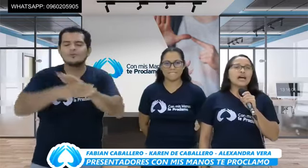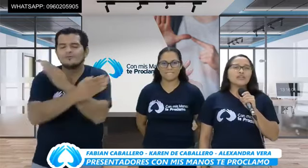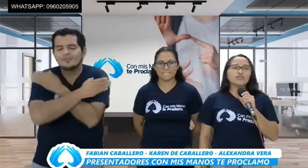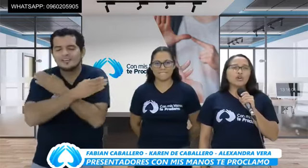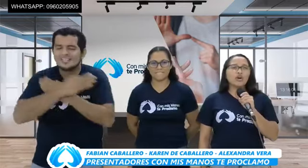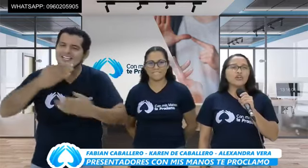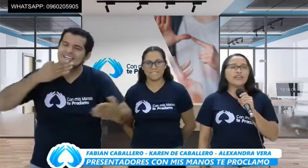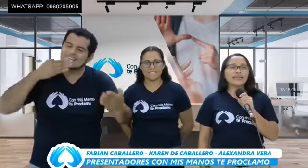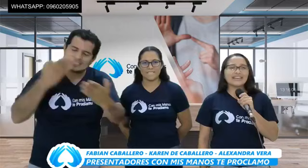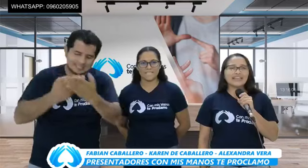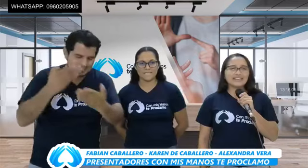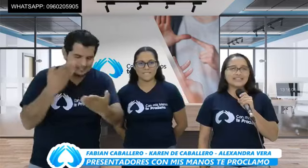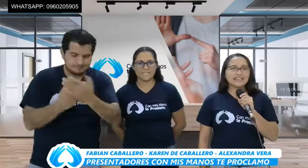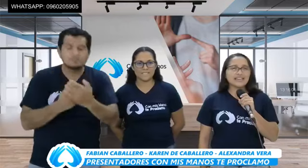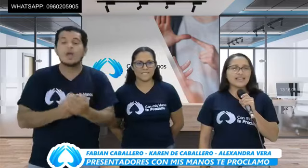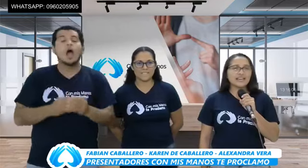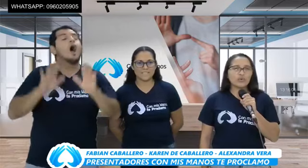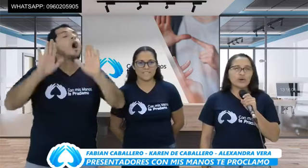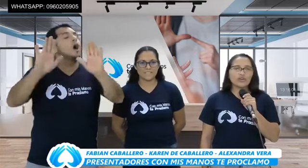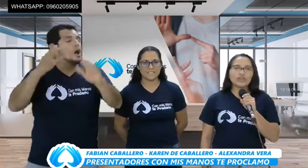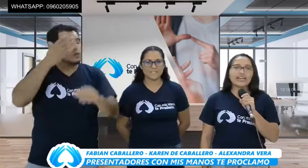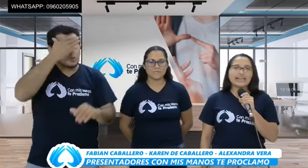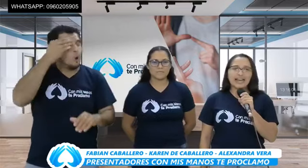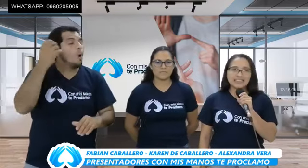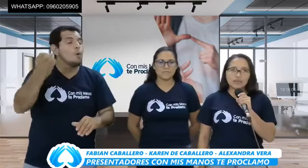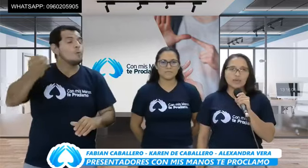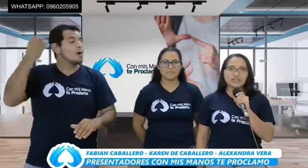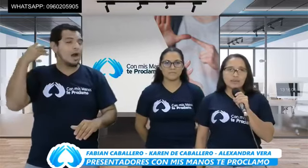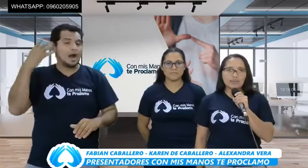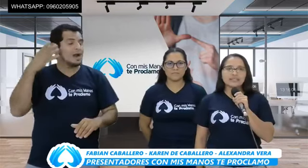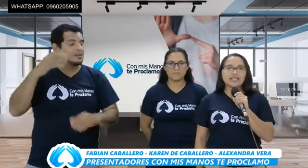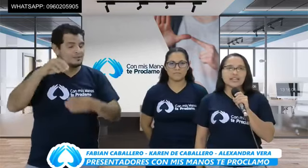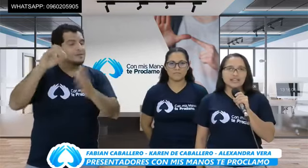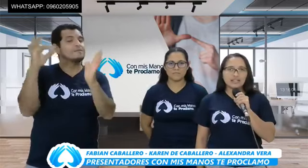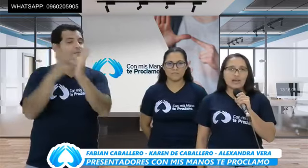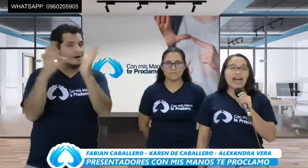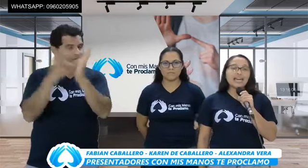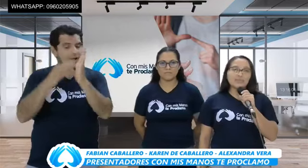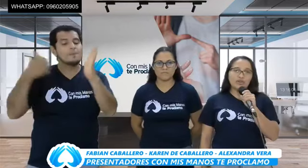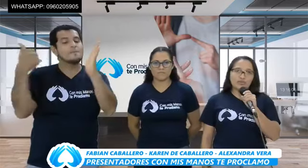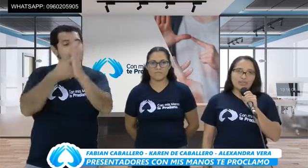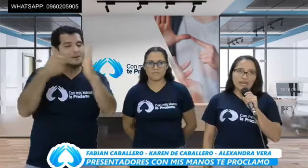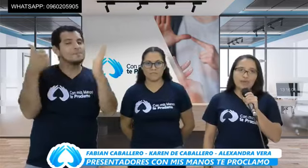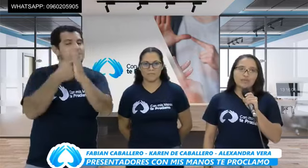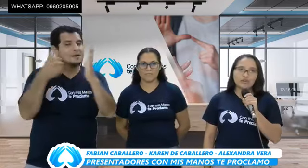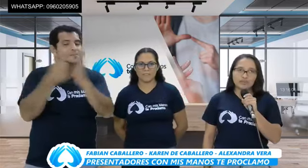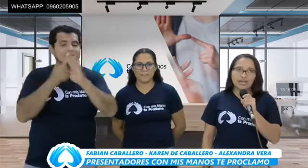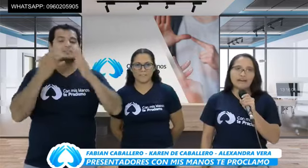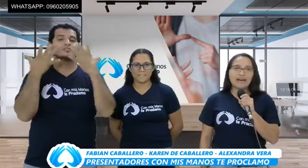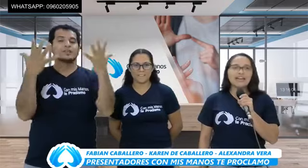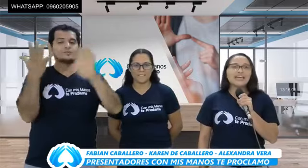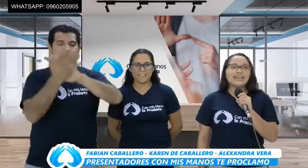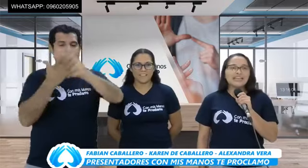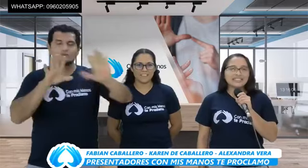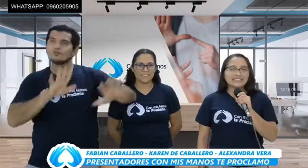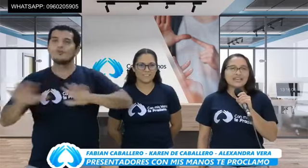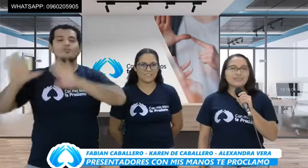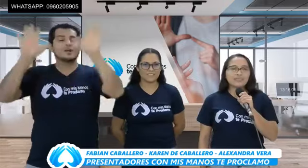personas, a todos de la iglesia aquí en el Ecuador, gracias por siempre estar atentos. Ay,